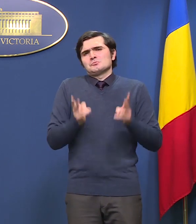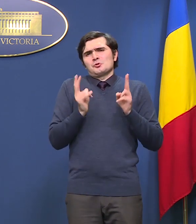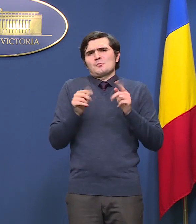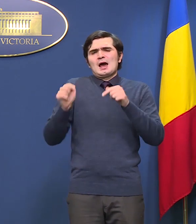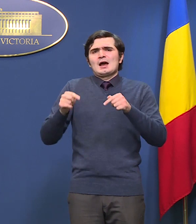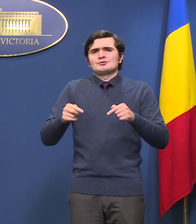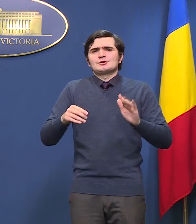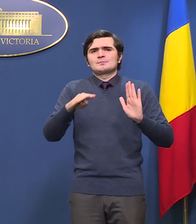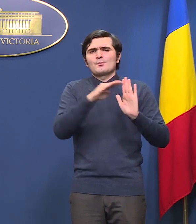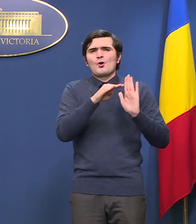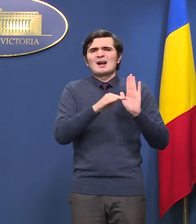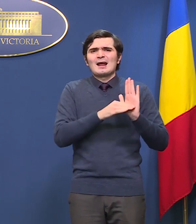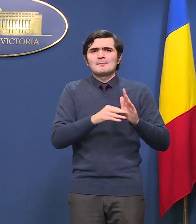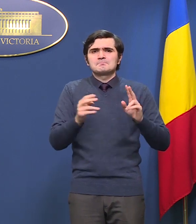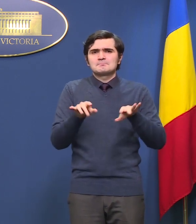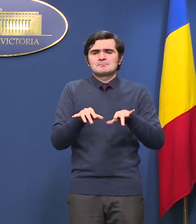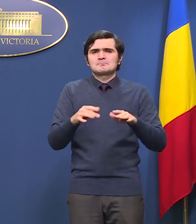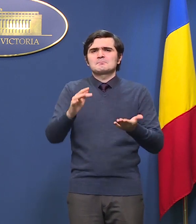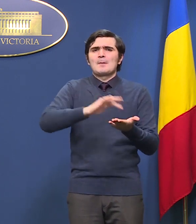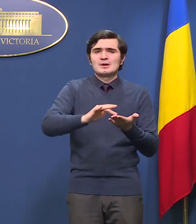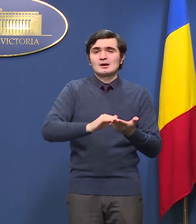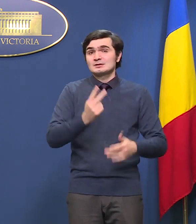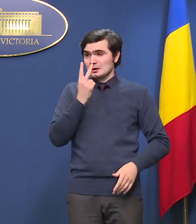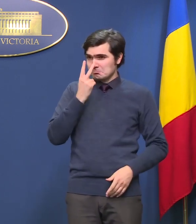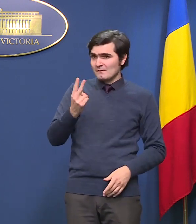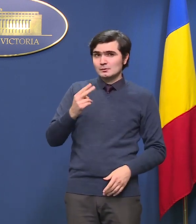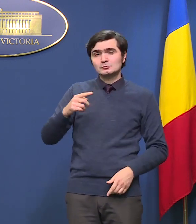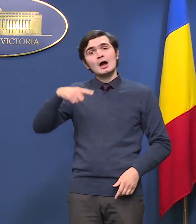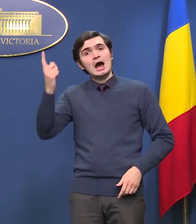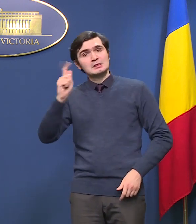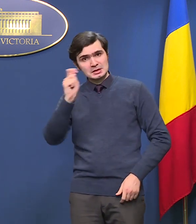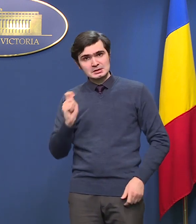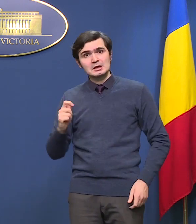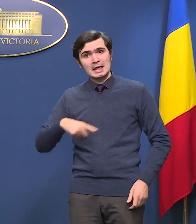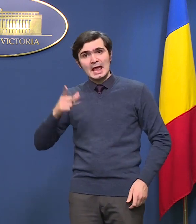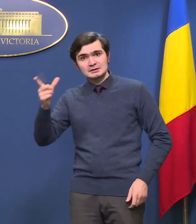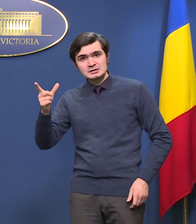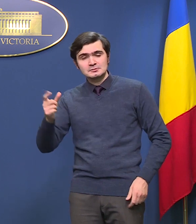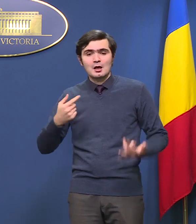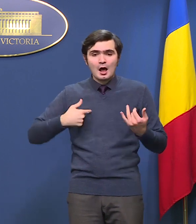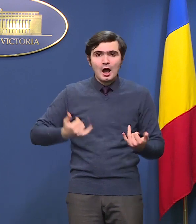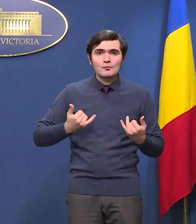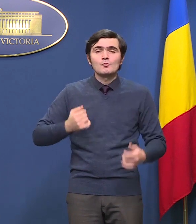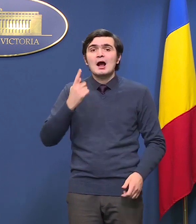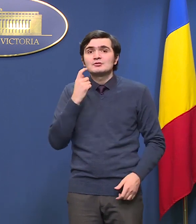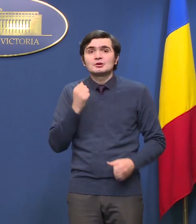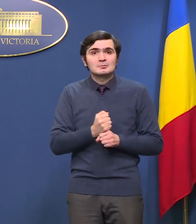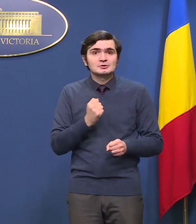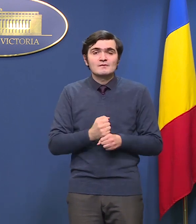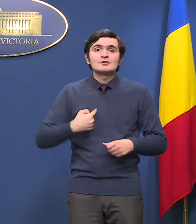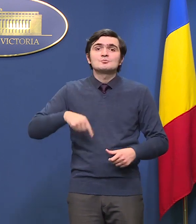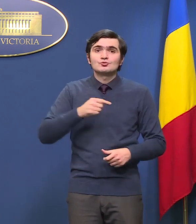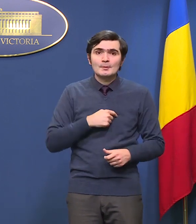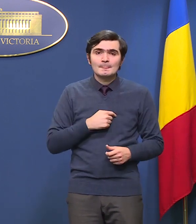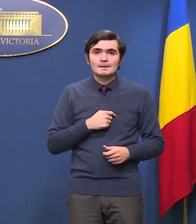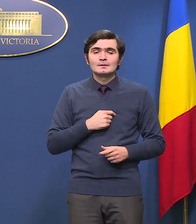soft, care deja am văzut că există în alte țări și pe care încercăm să-l realizăm,